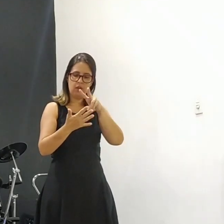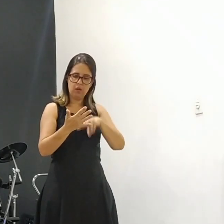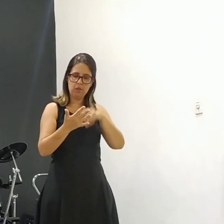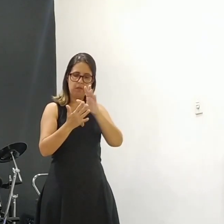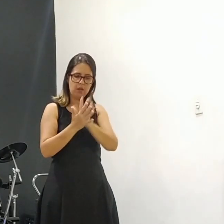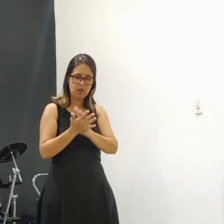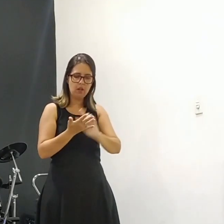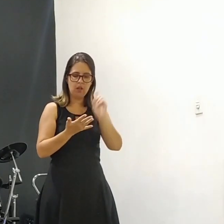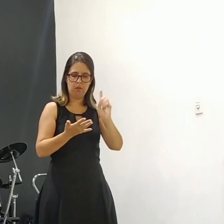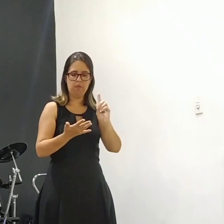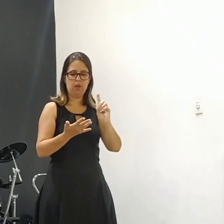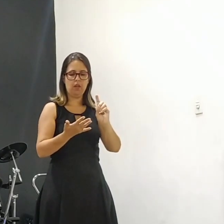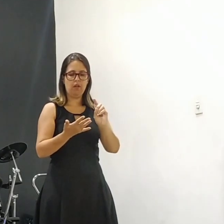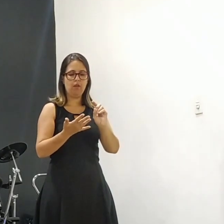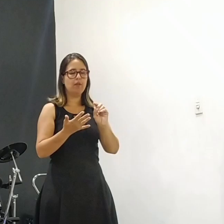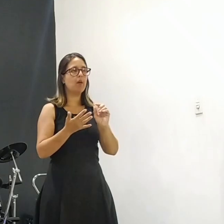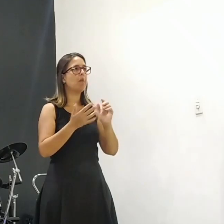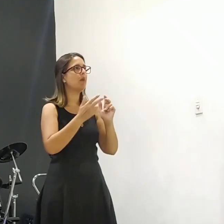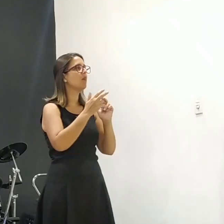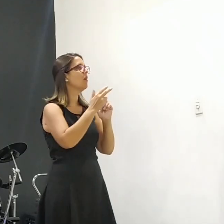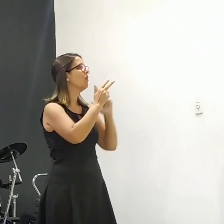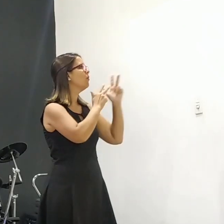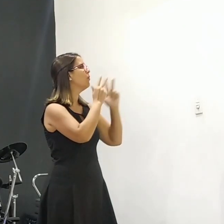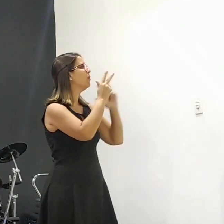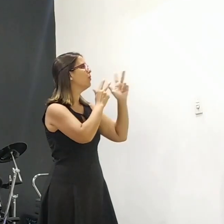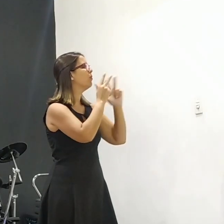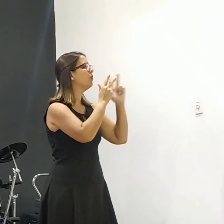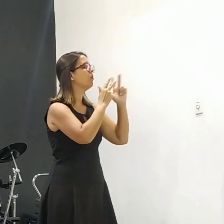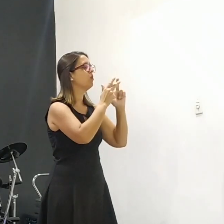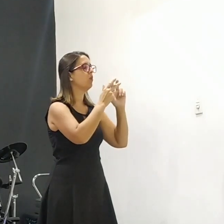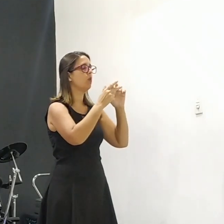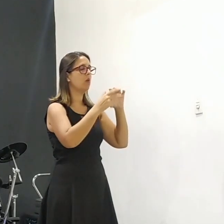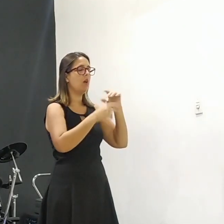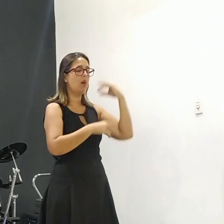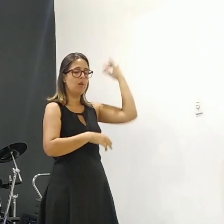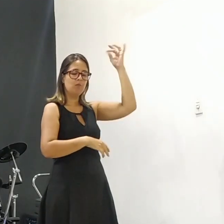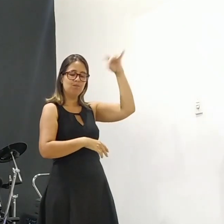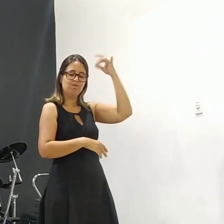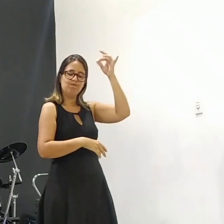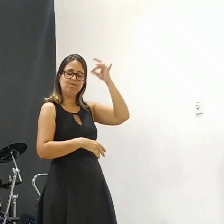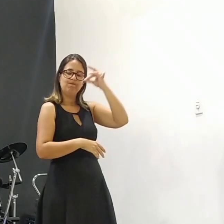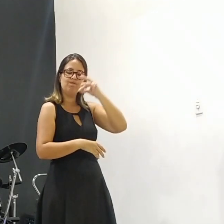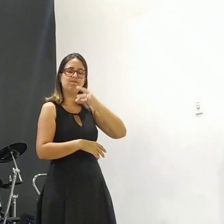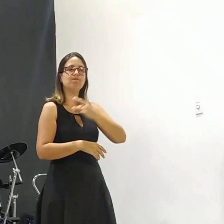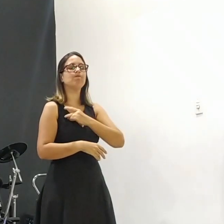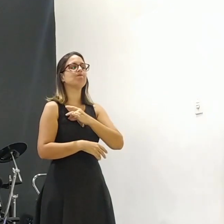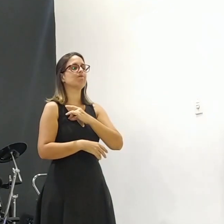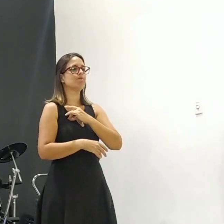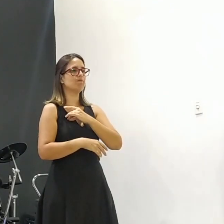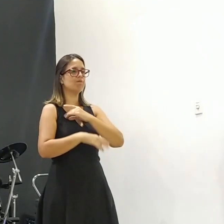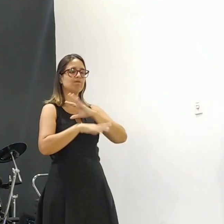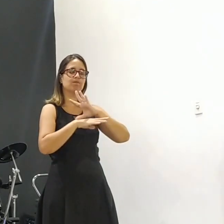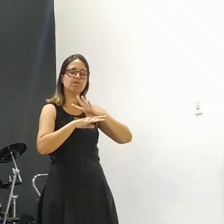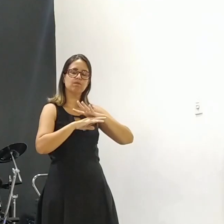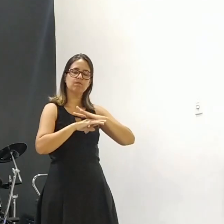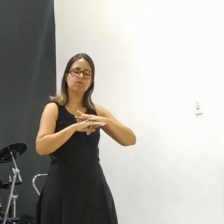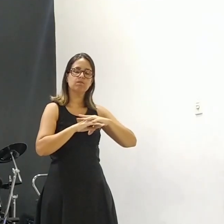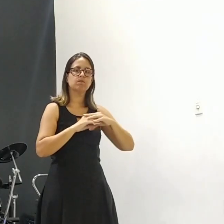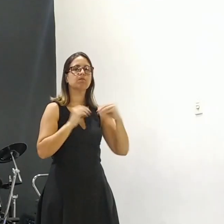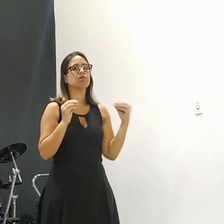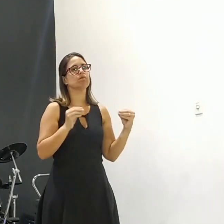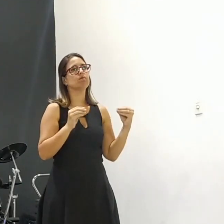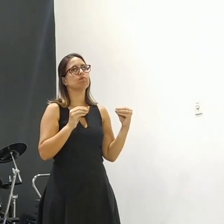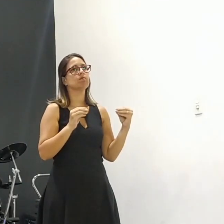palavra, e tu começa a falar com Deus, esse rio começa a fluir sobre você, e começa a te sarar, e começa a